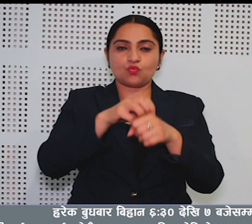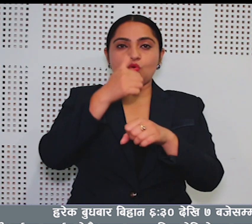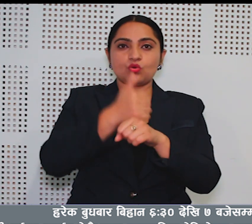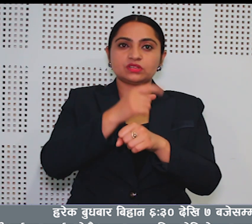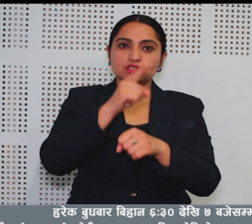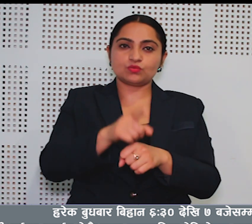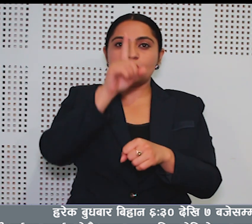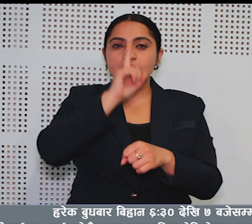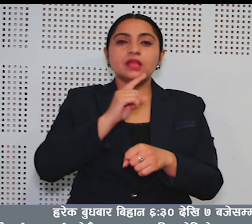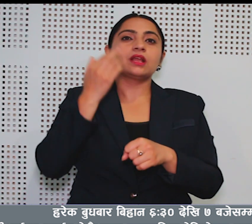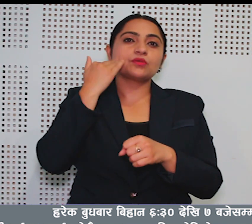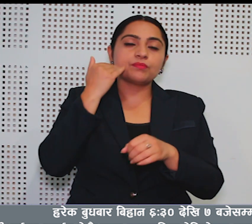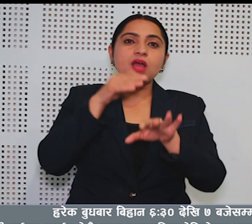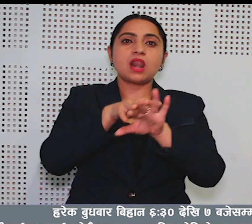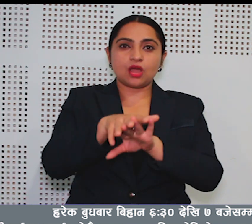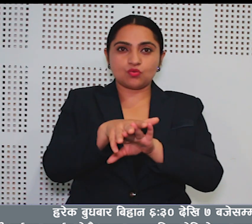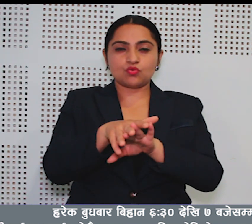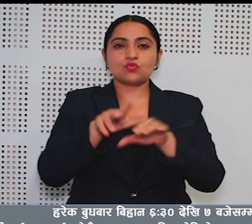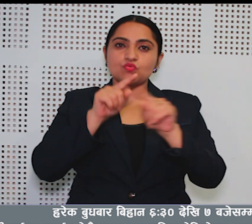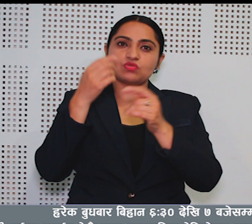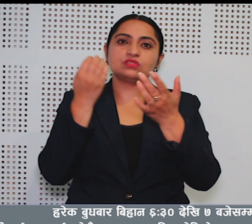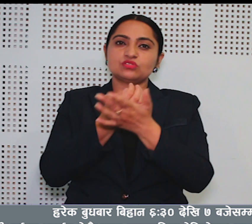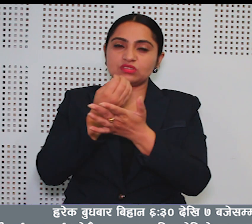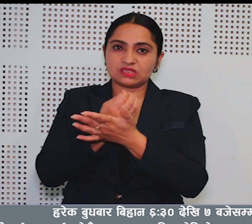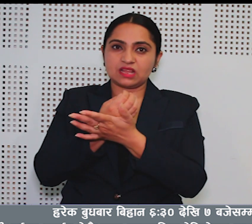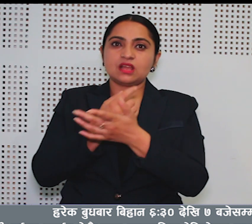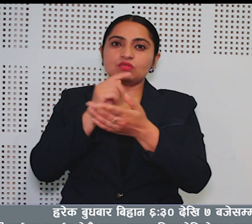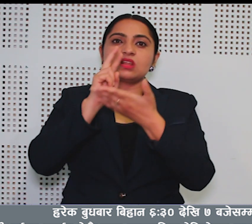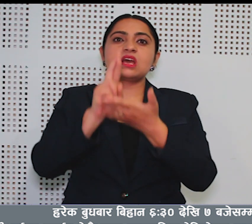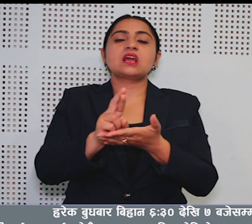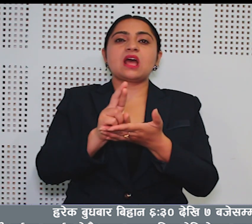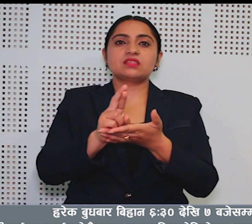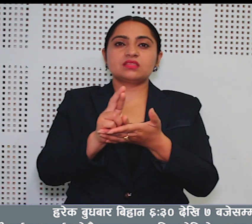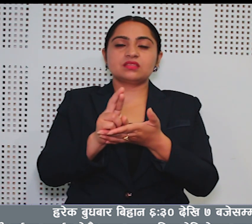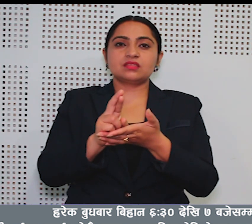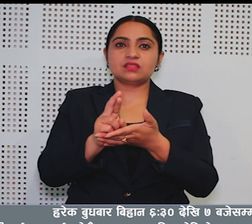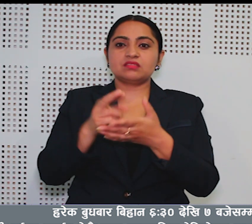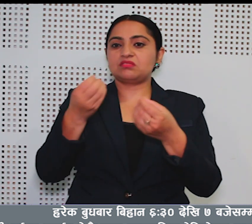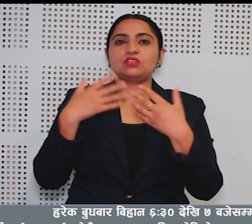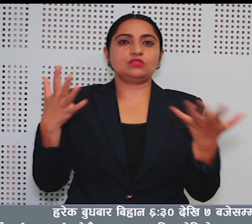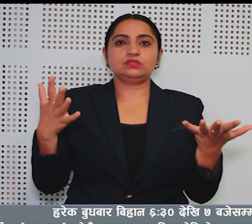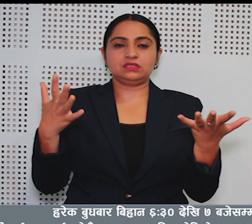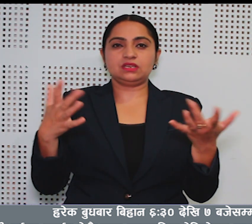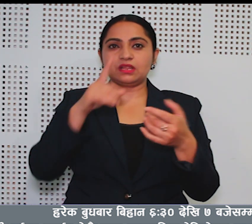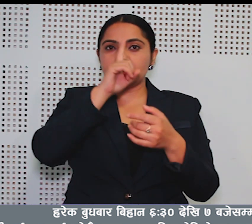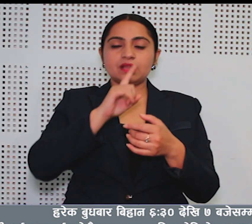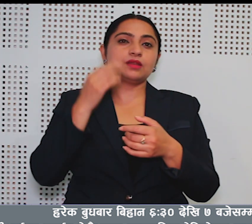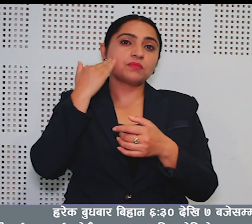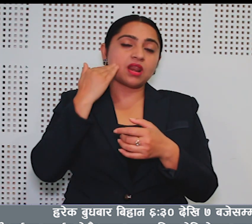कोनो सर संस्था, कोनो NGO सब अबै, कोनो राहत अबै त एकल महिला के नहीं दै छै। एकल महिला के खबरो नहीं करे छै एको चोटी